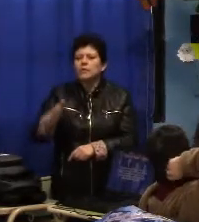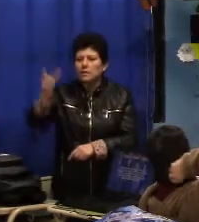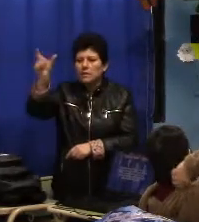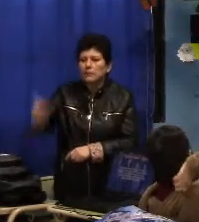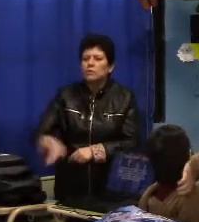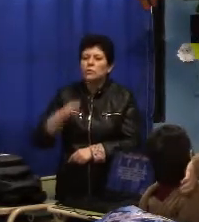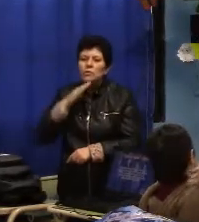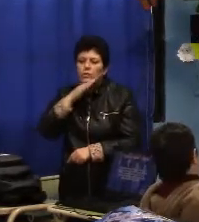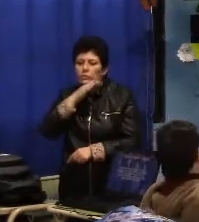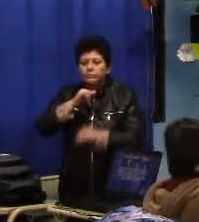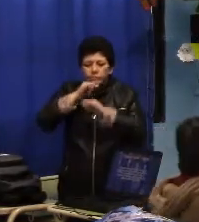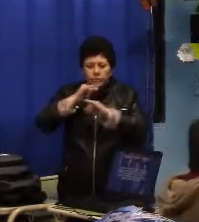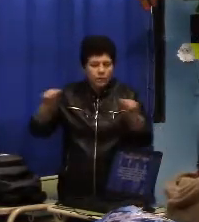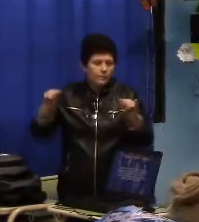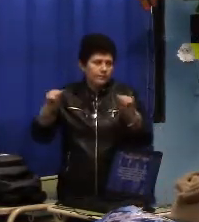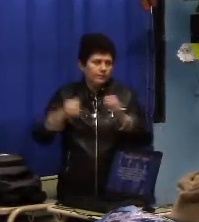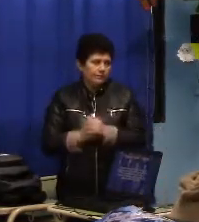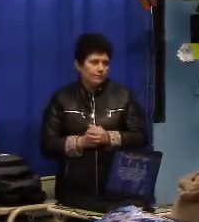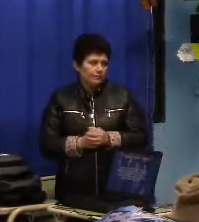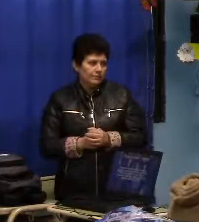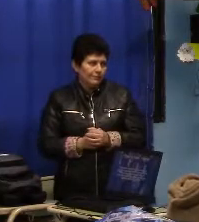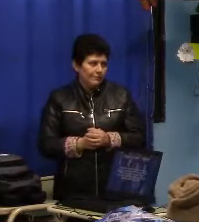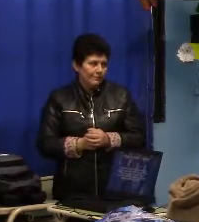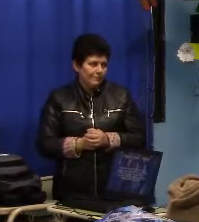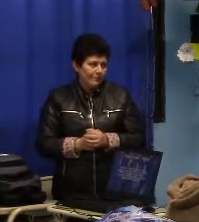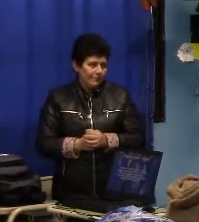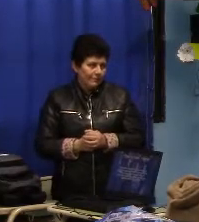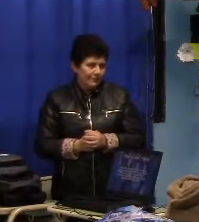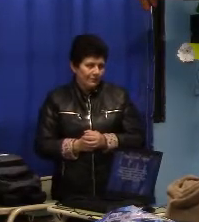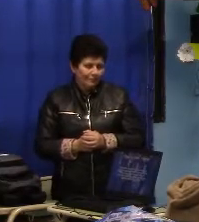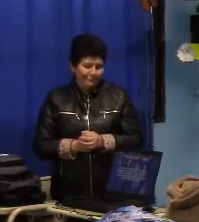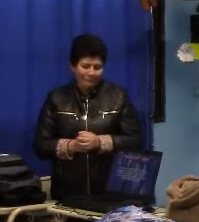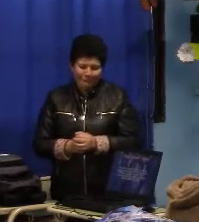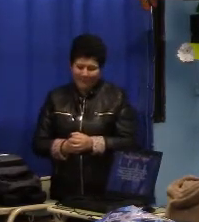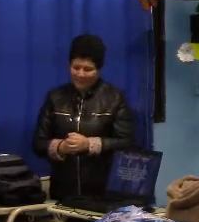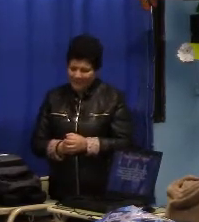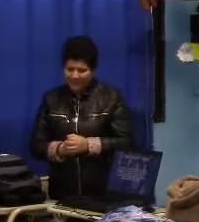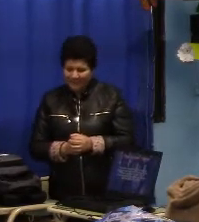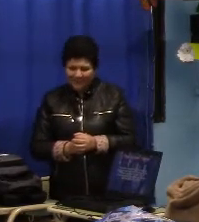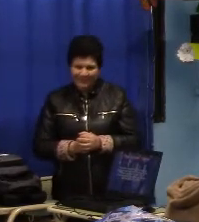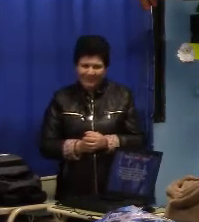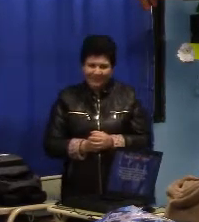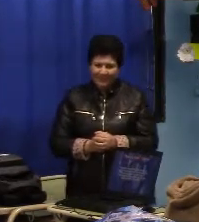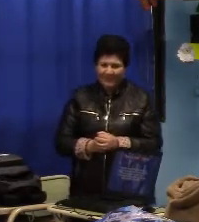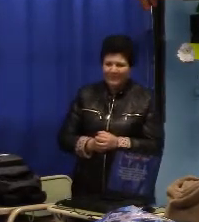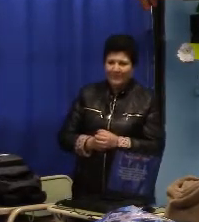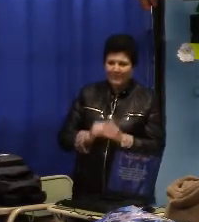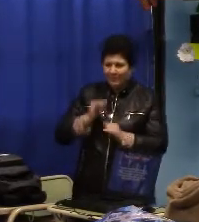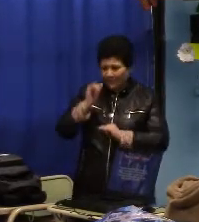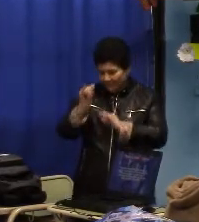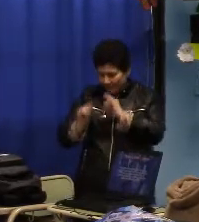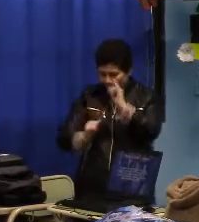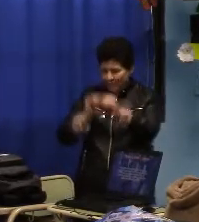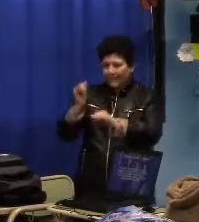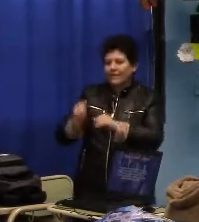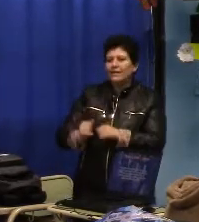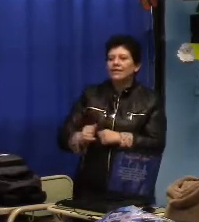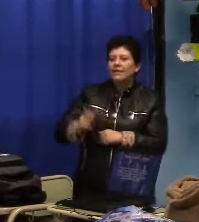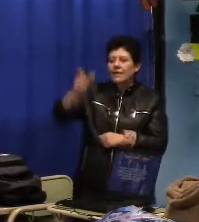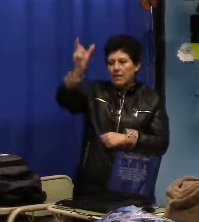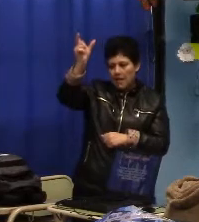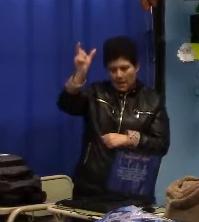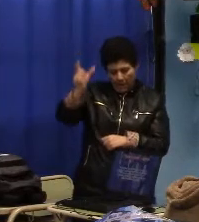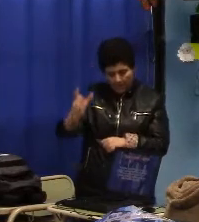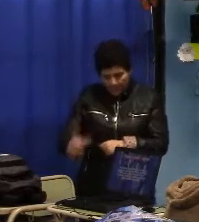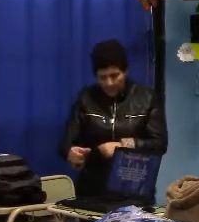Ahora viene su desafío más grande, tiene que traducir esto. Ellos estaban predicando en todo el